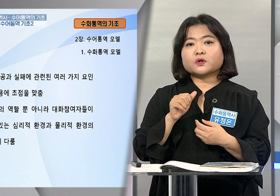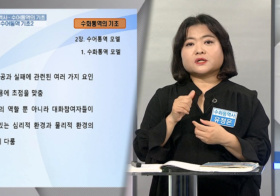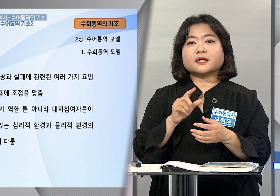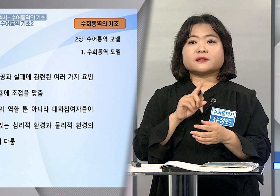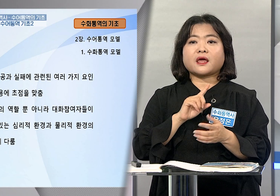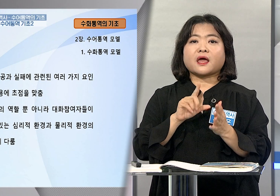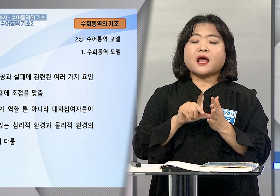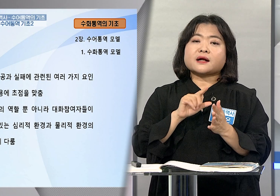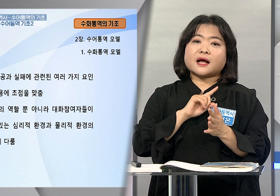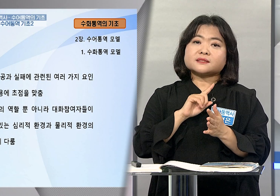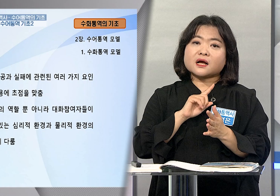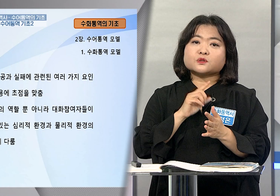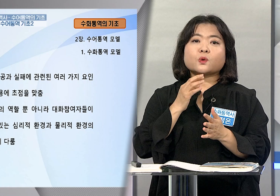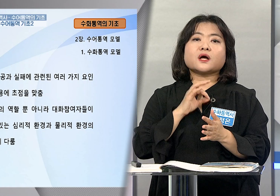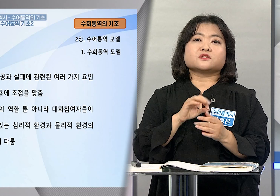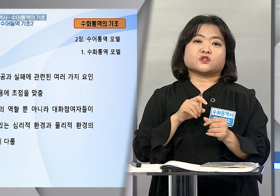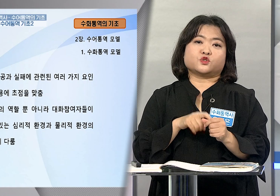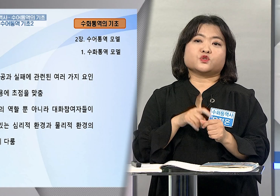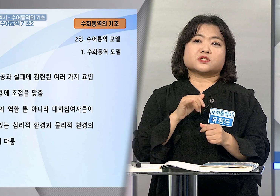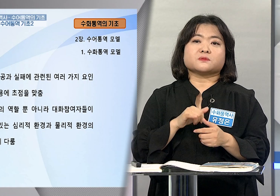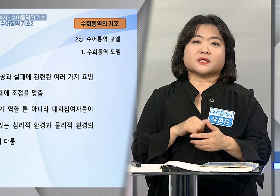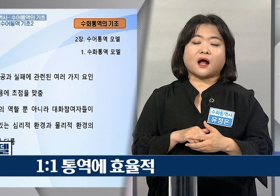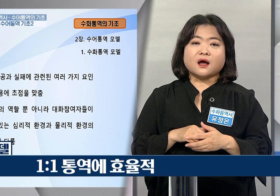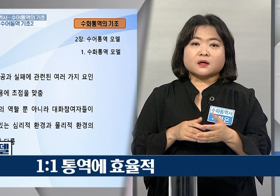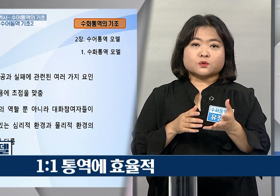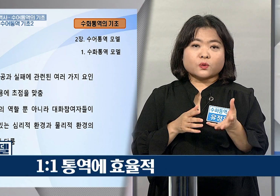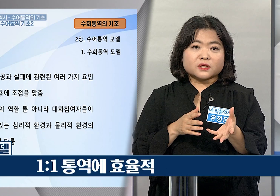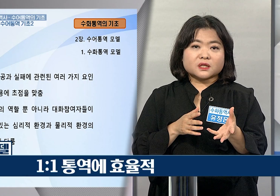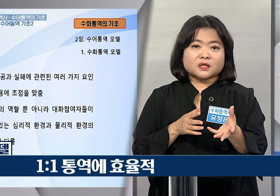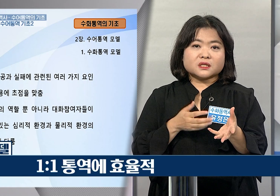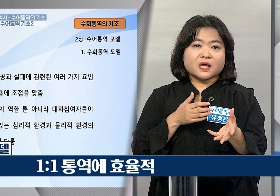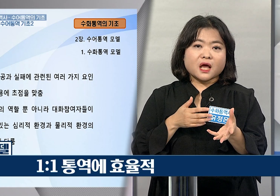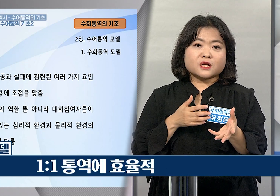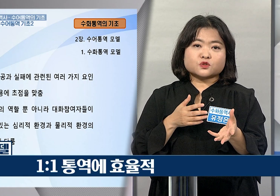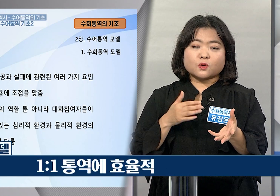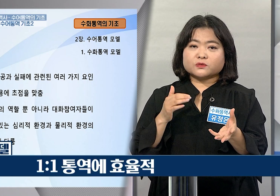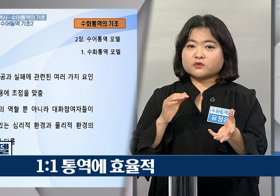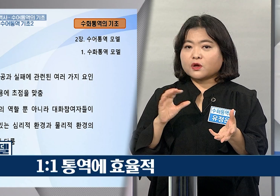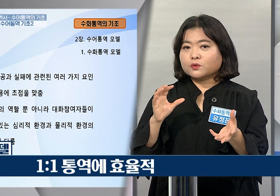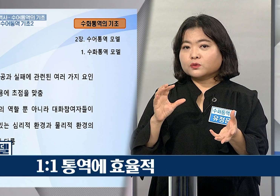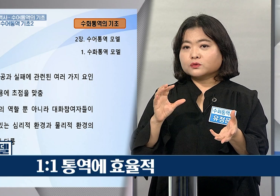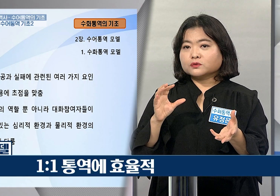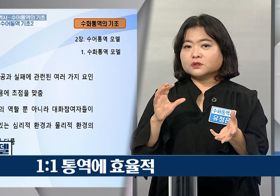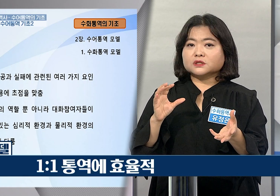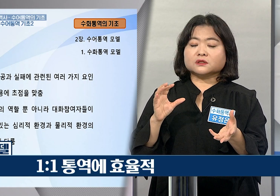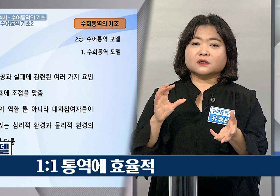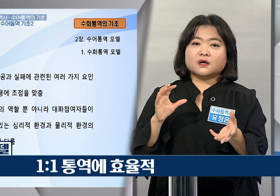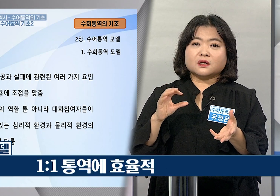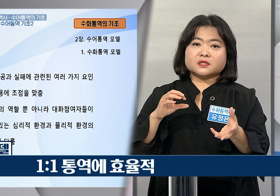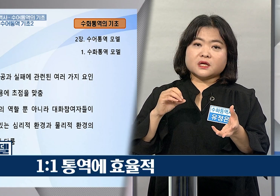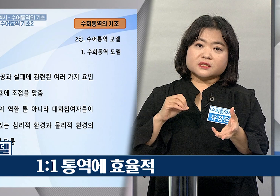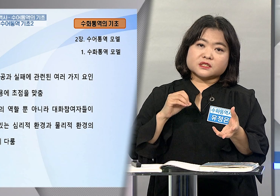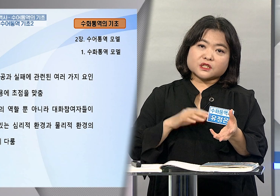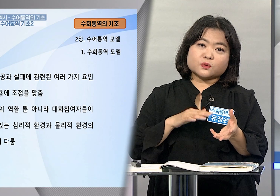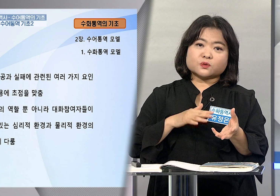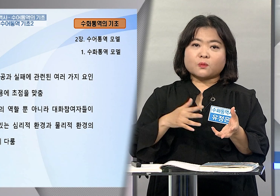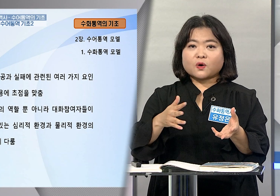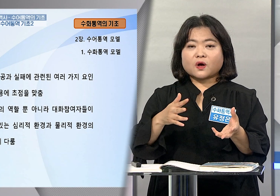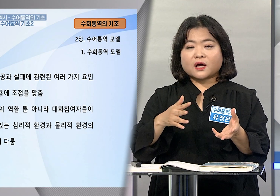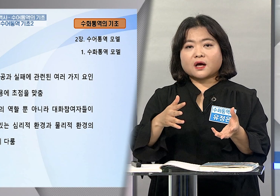할 때 가장 효과적일 수 있습니다. 농인이 이해할 수 없는 내용을 이해를 시키고